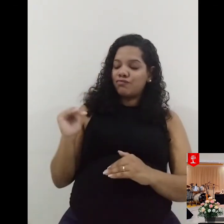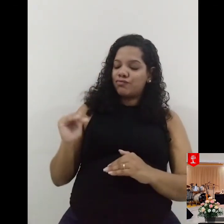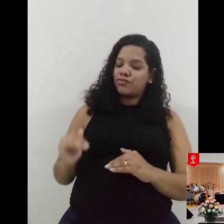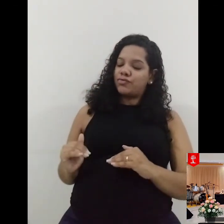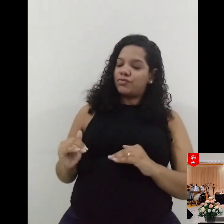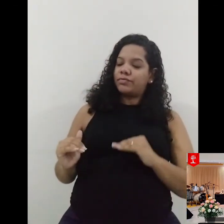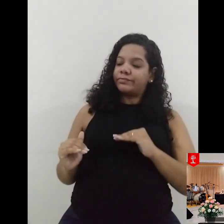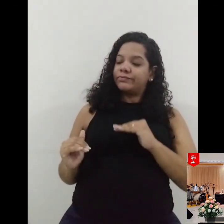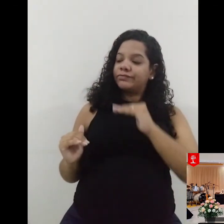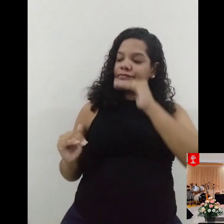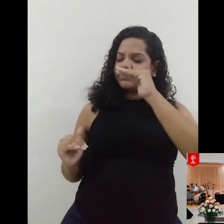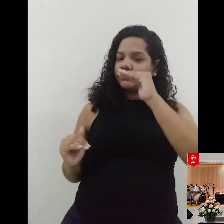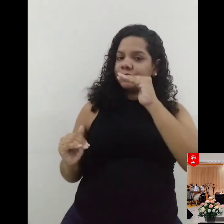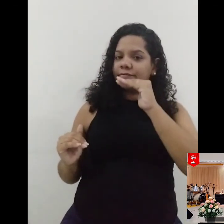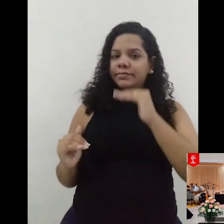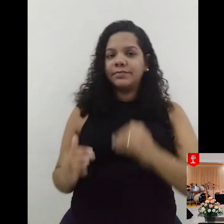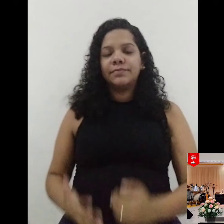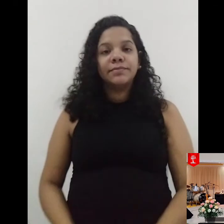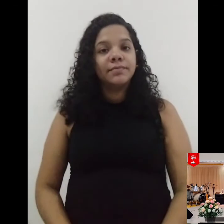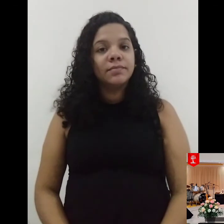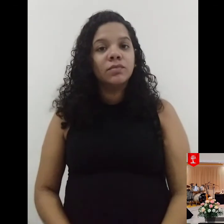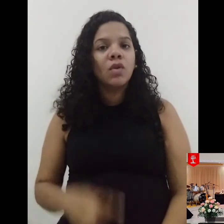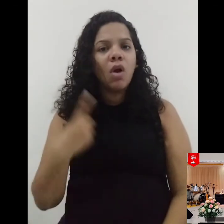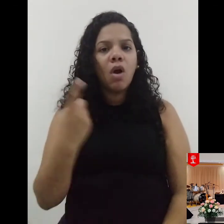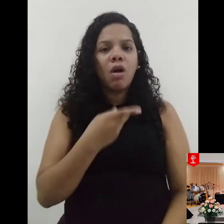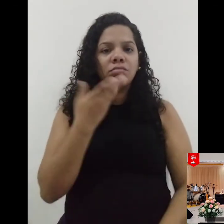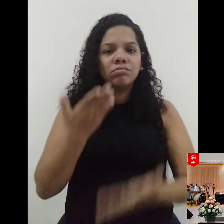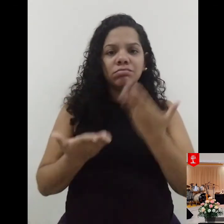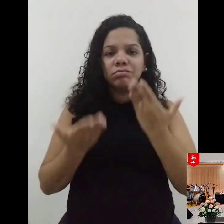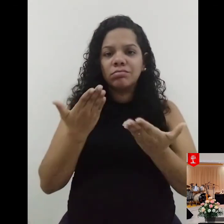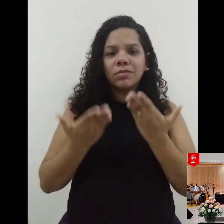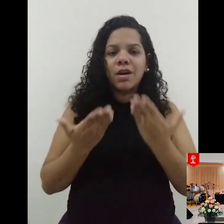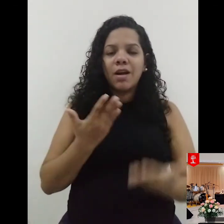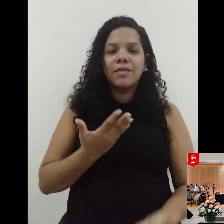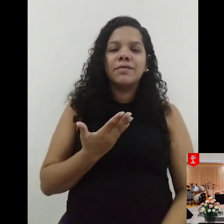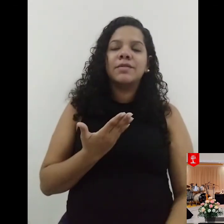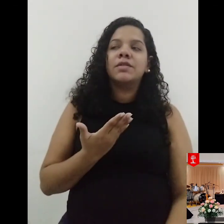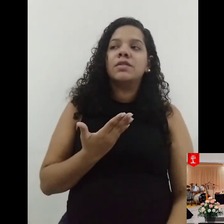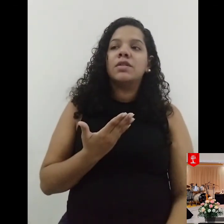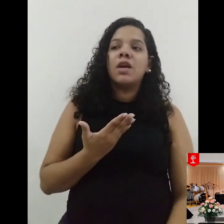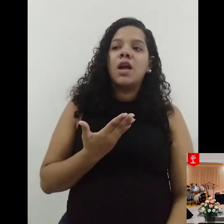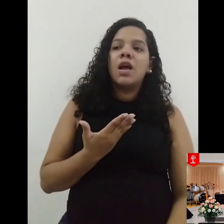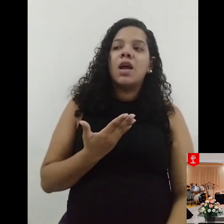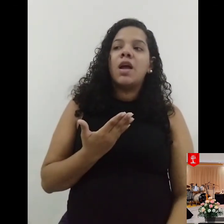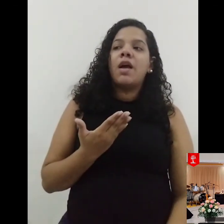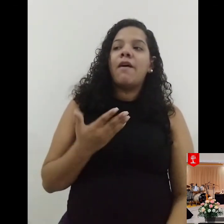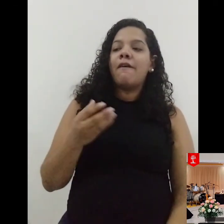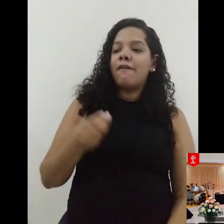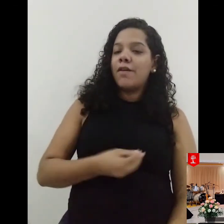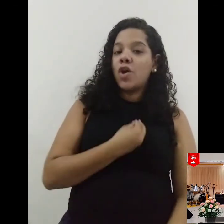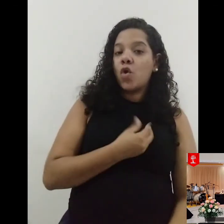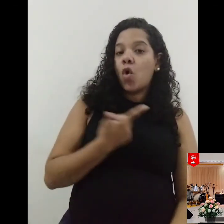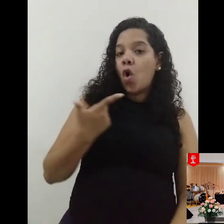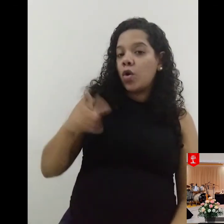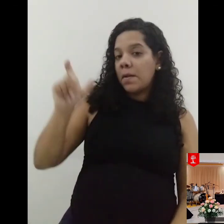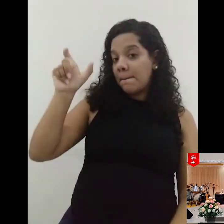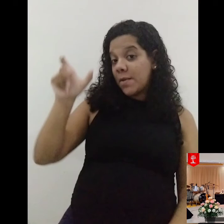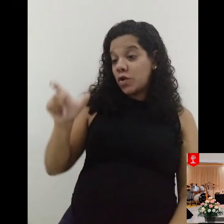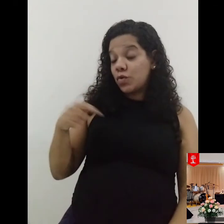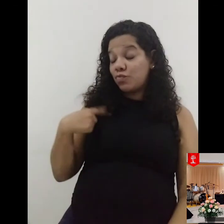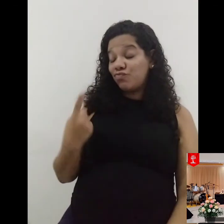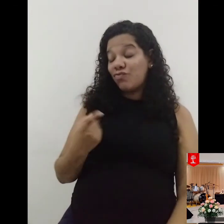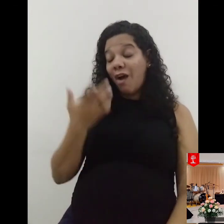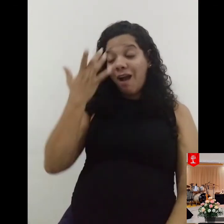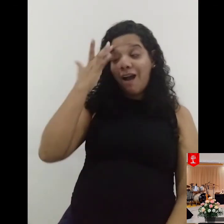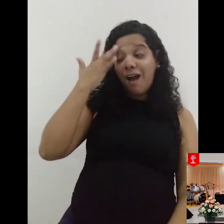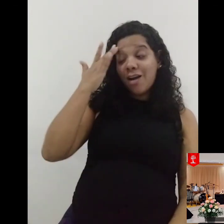Mas o nosso alvo não é Cristo, o nosso referencial, o nosso modelo é Cristo. Então, quando nós nos comparamos com Cristo,